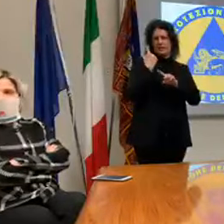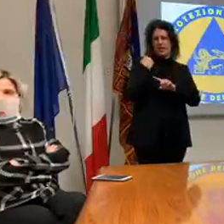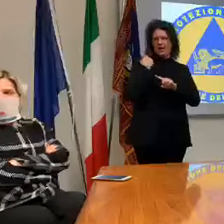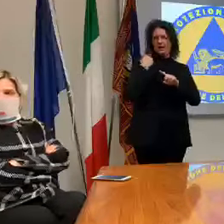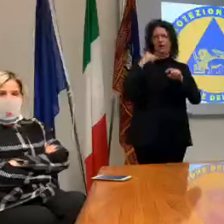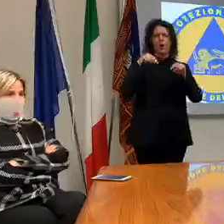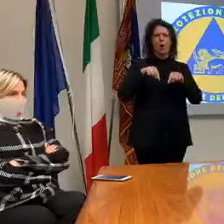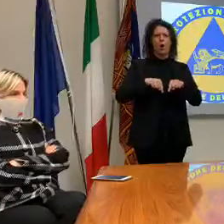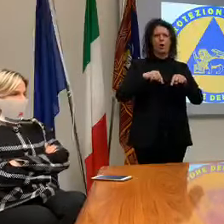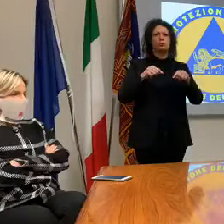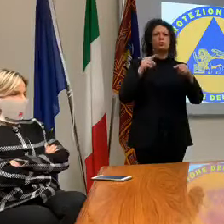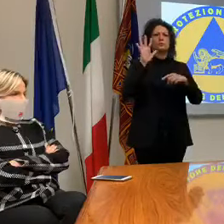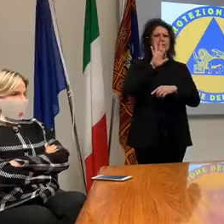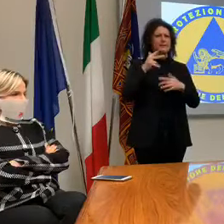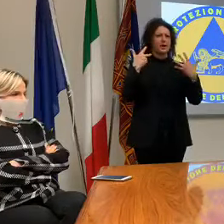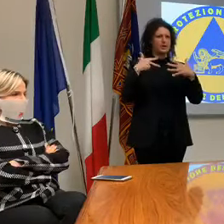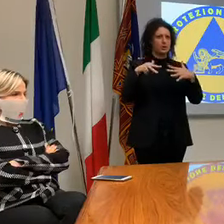Mi sembra.